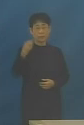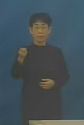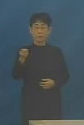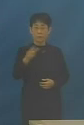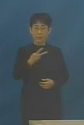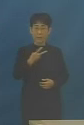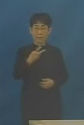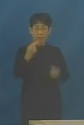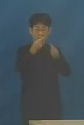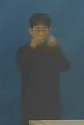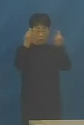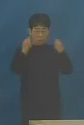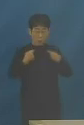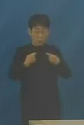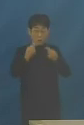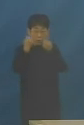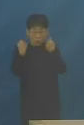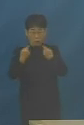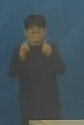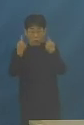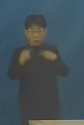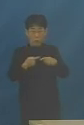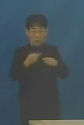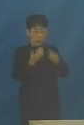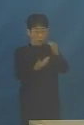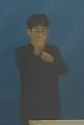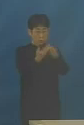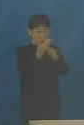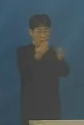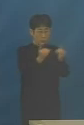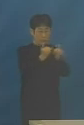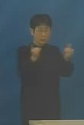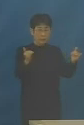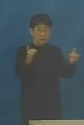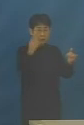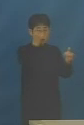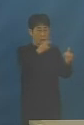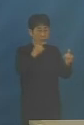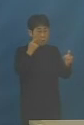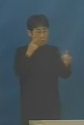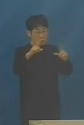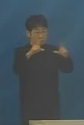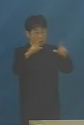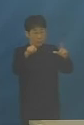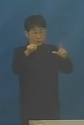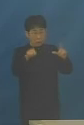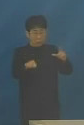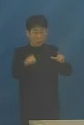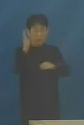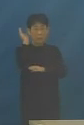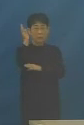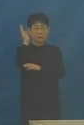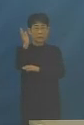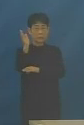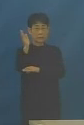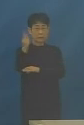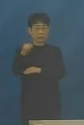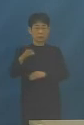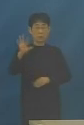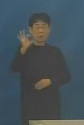当選者の顔ぶれを見てみるとやはりあの政治とかでなど政治への信頼